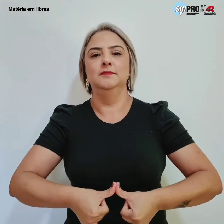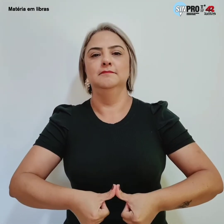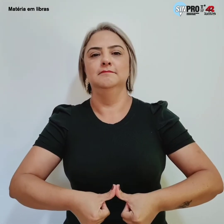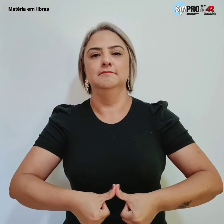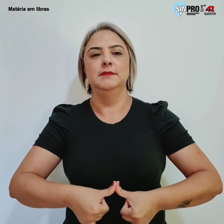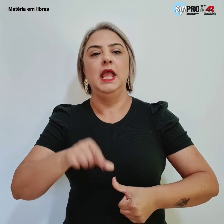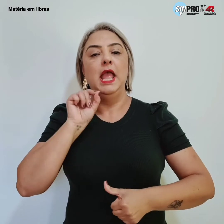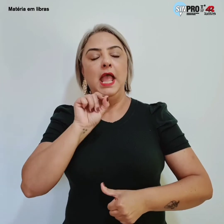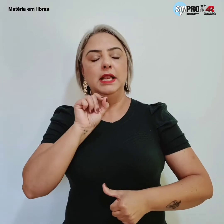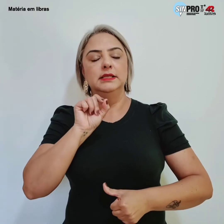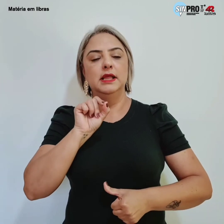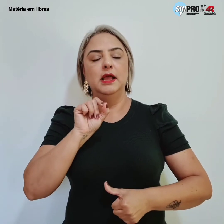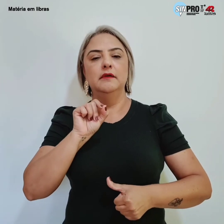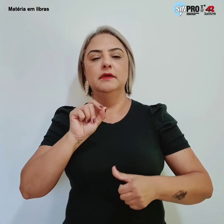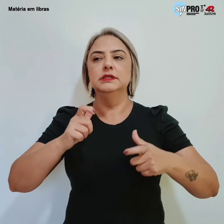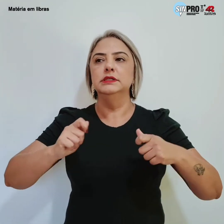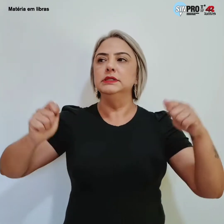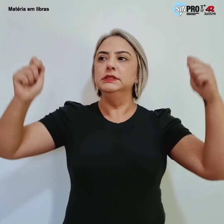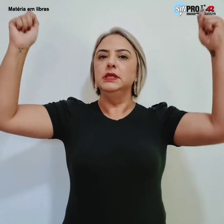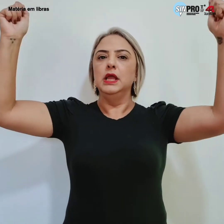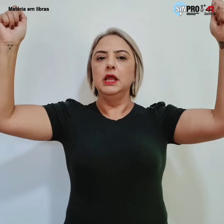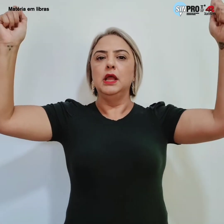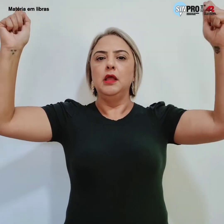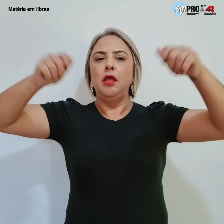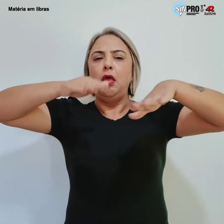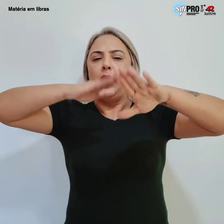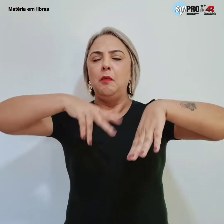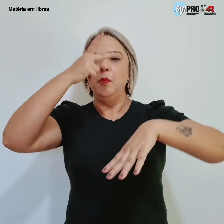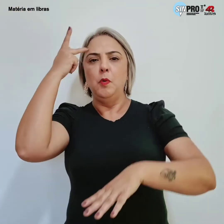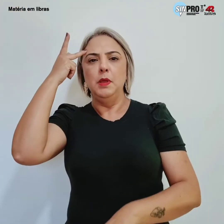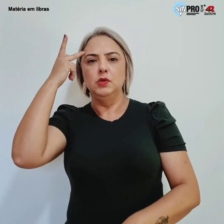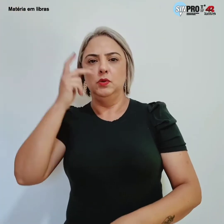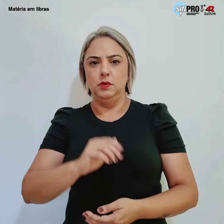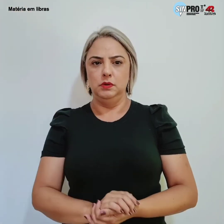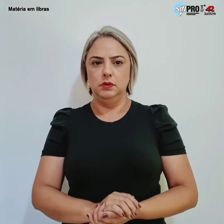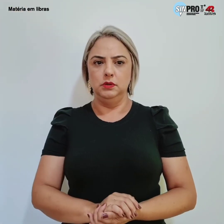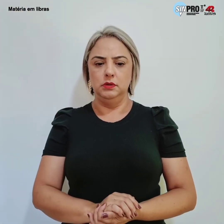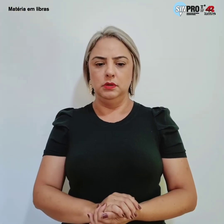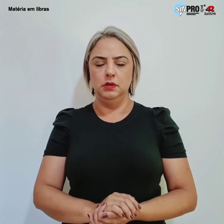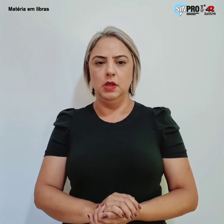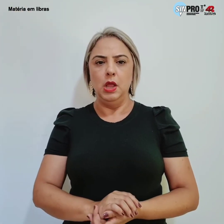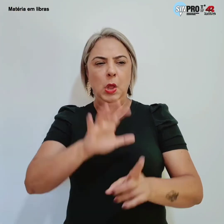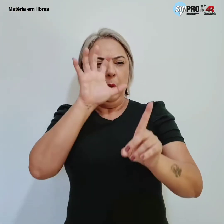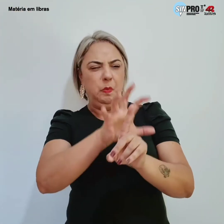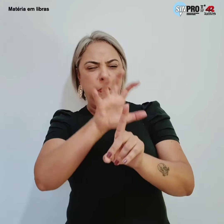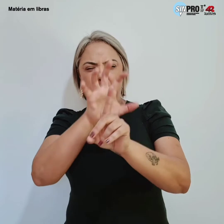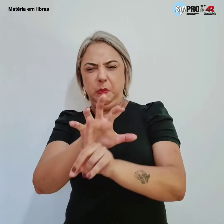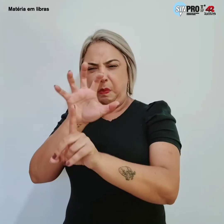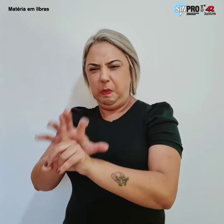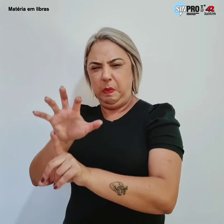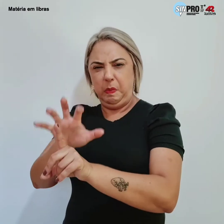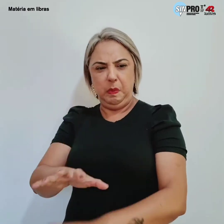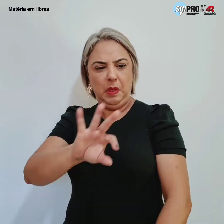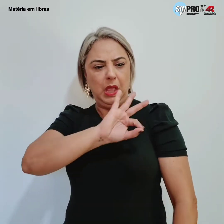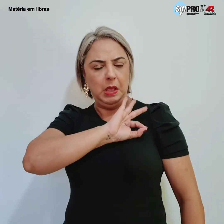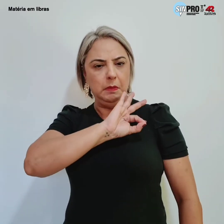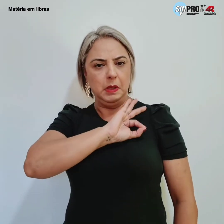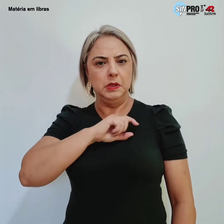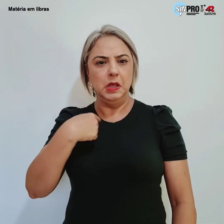fixada. Ela estava sendo segurada por manifestantes. A repressão da polícia mostra como